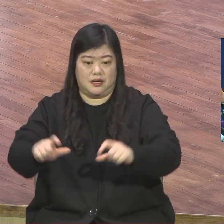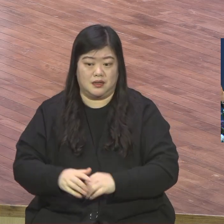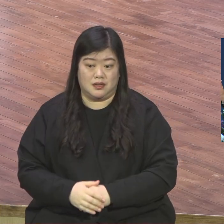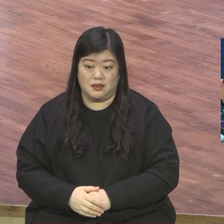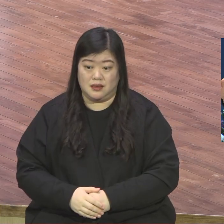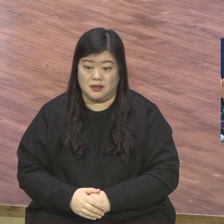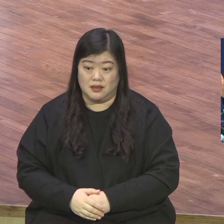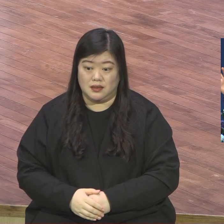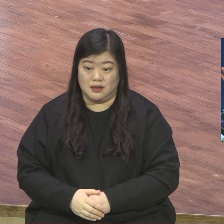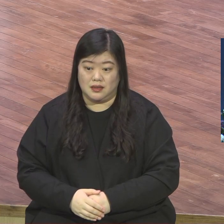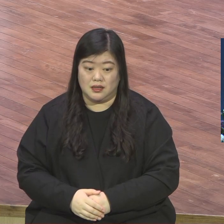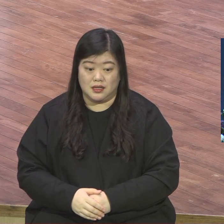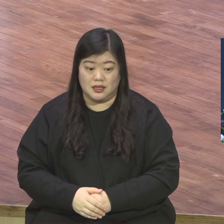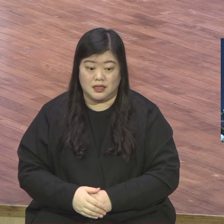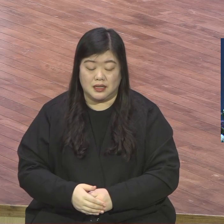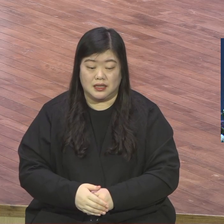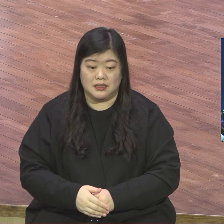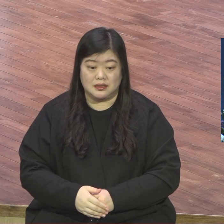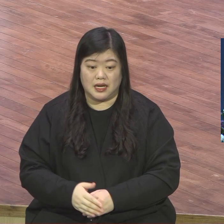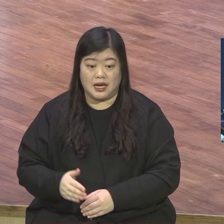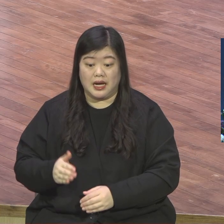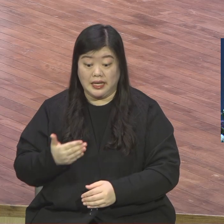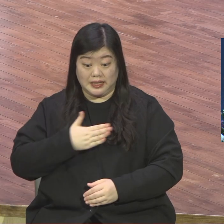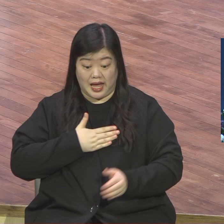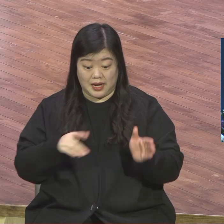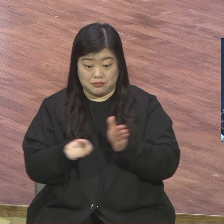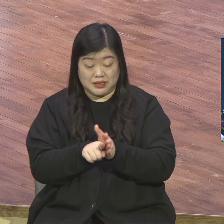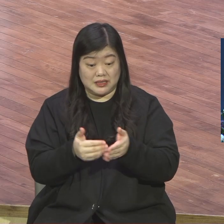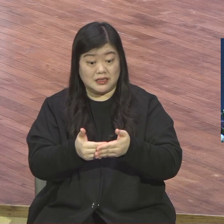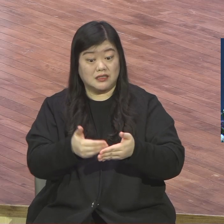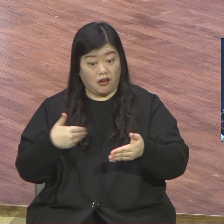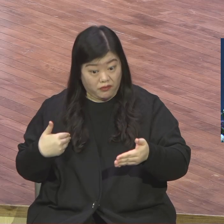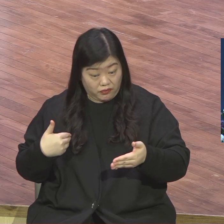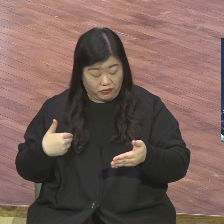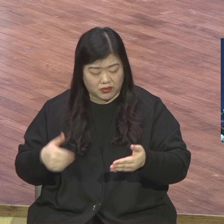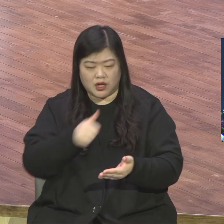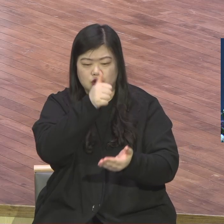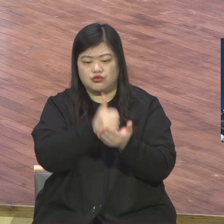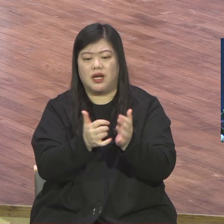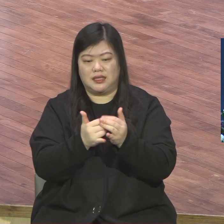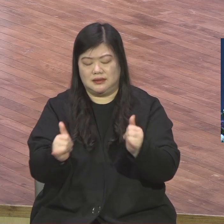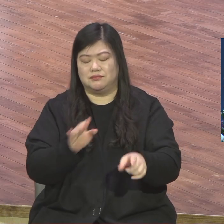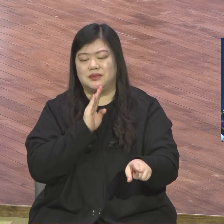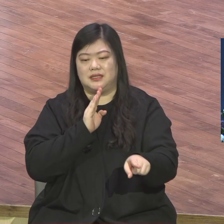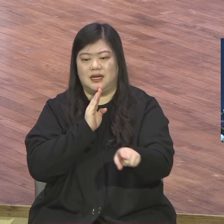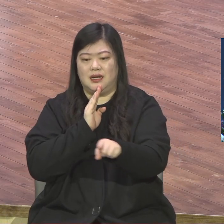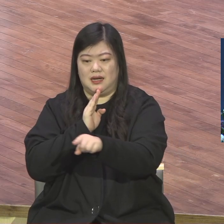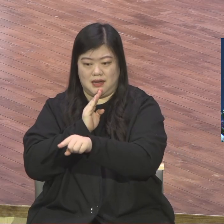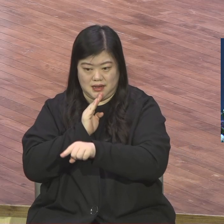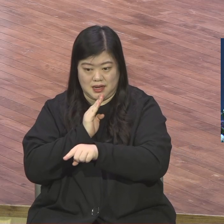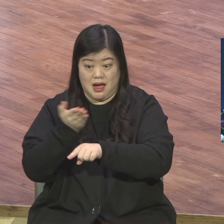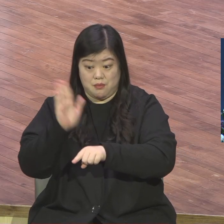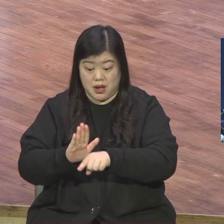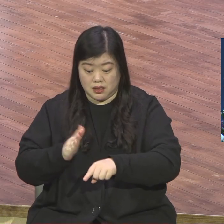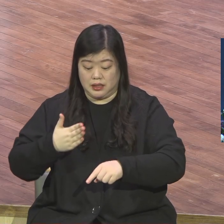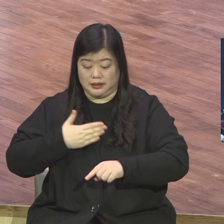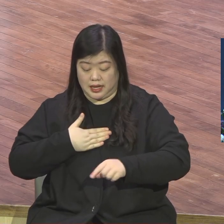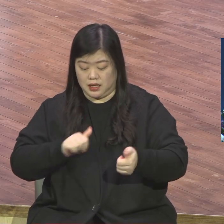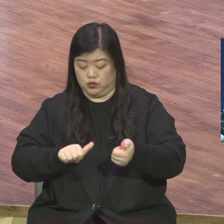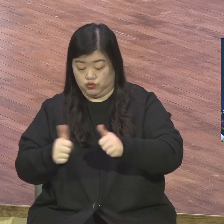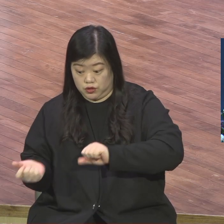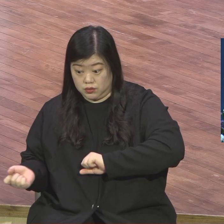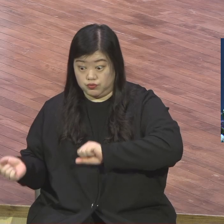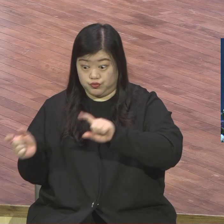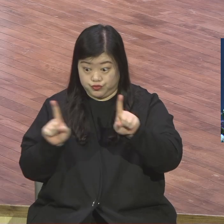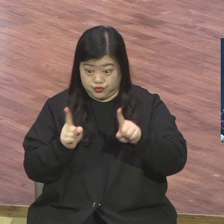없다 이제는 죄인이 아니라 의인이다 라는 증거로 부활하셨다. 의인이